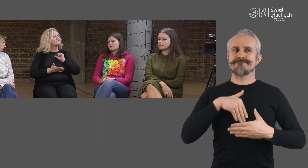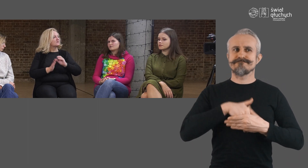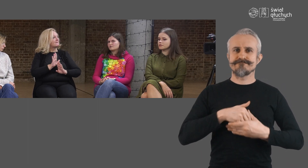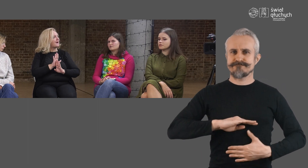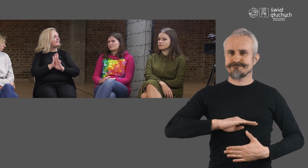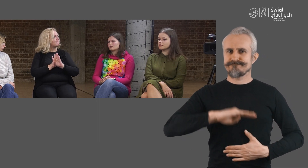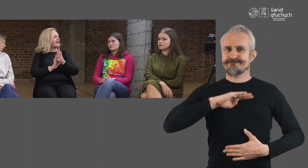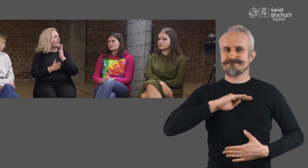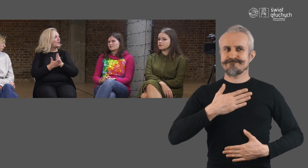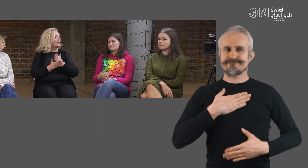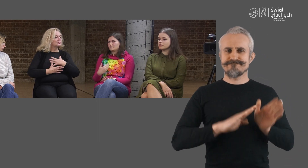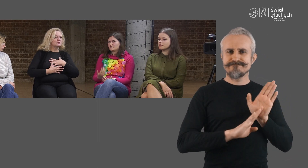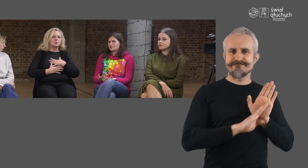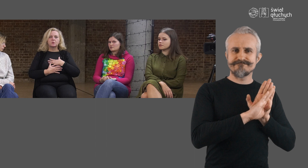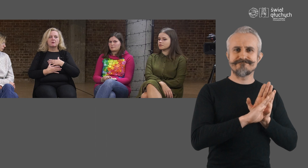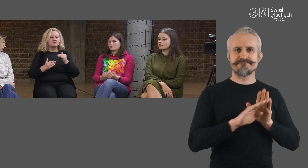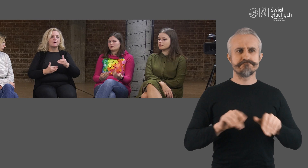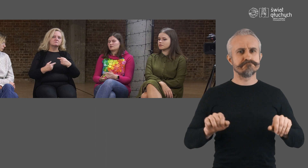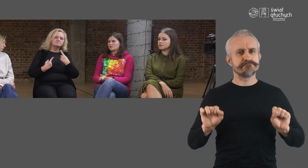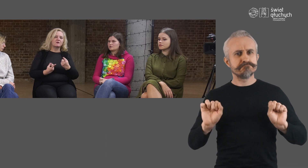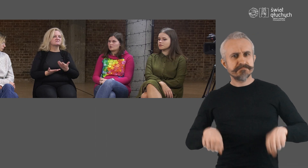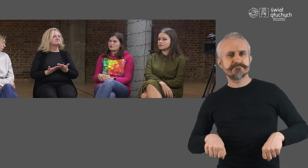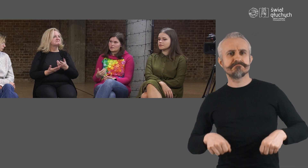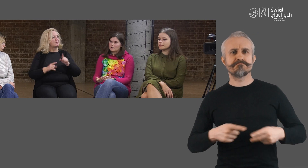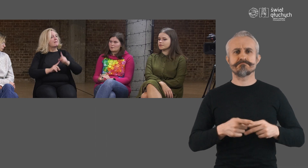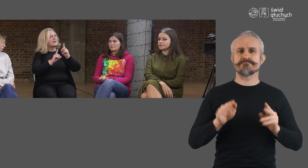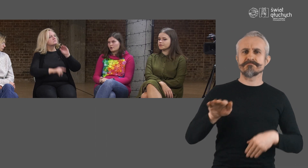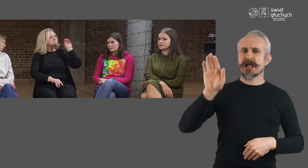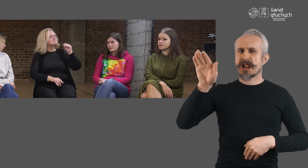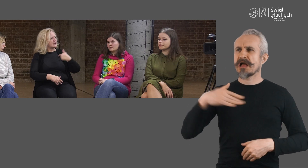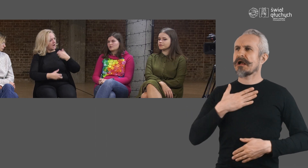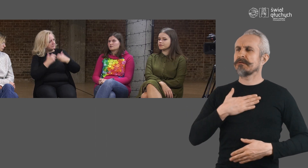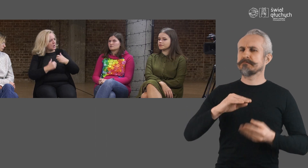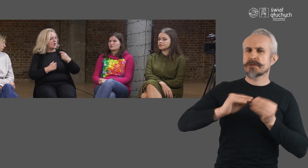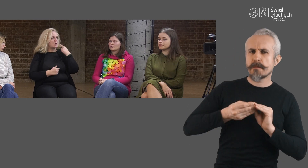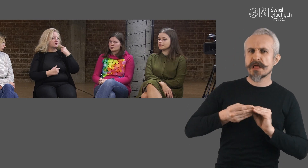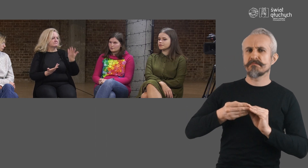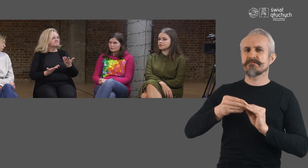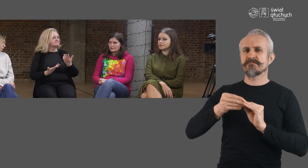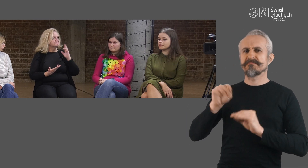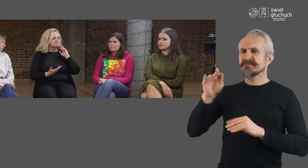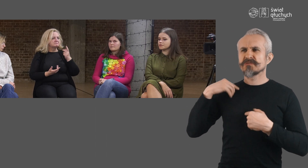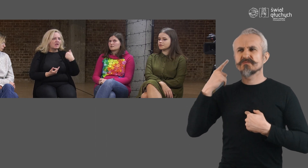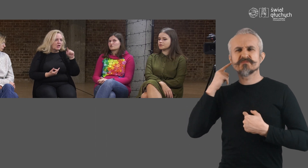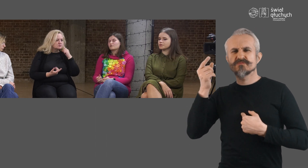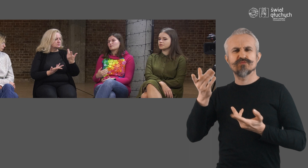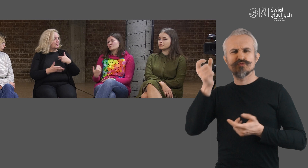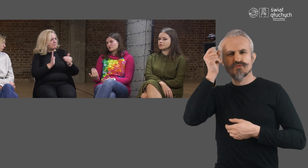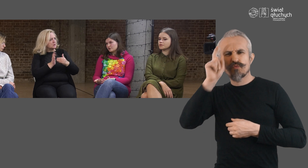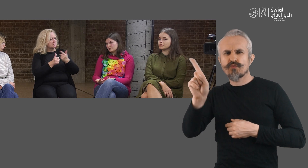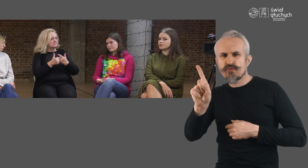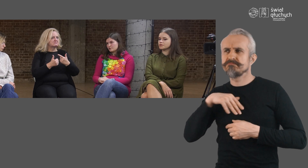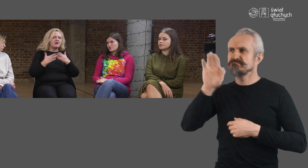w stanie na przykład powiedzieć tak po prostu dla nauczyciela, jaki ja mam problem, czego potrzebuję. I też